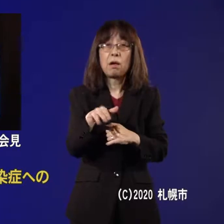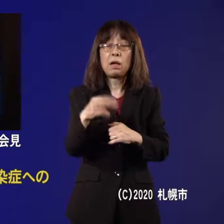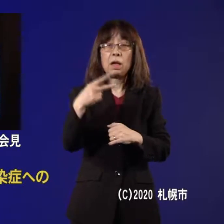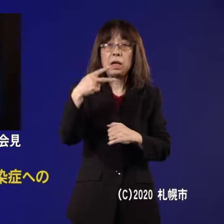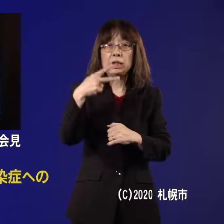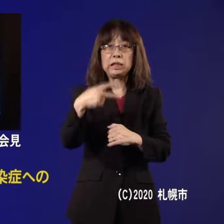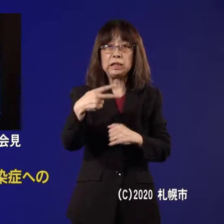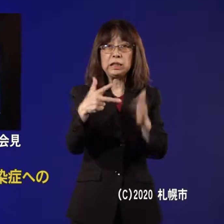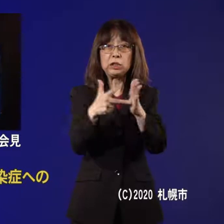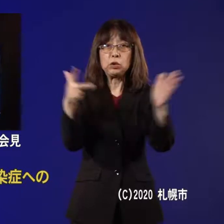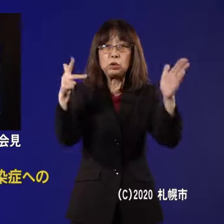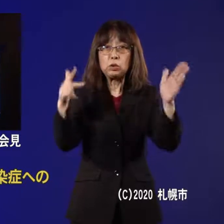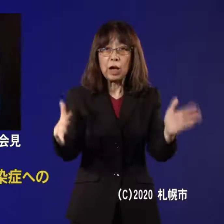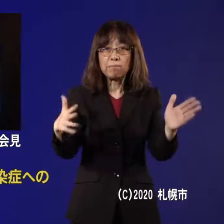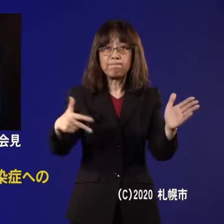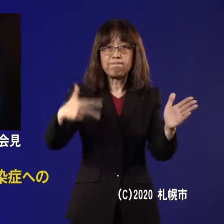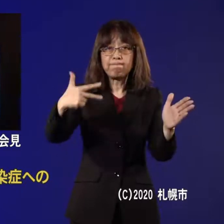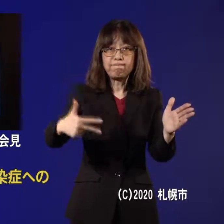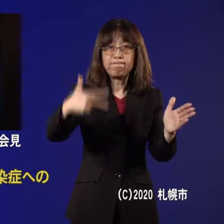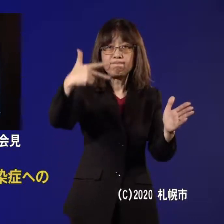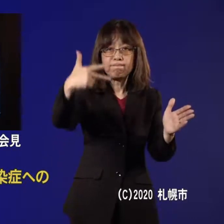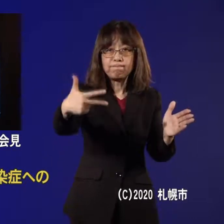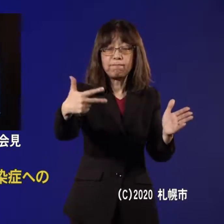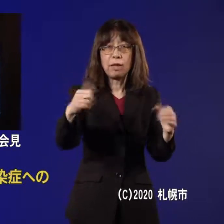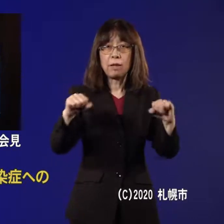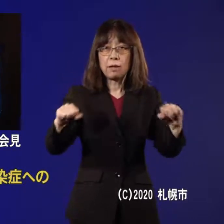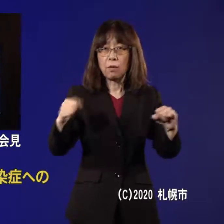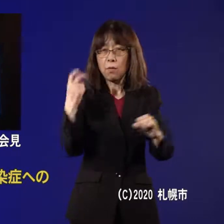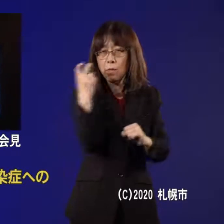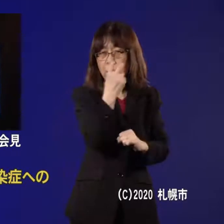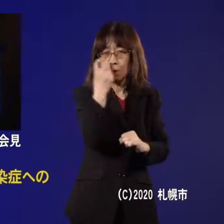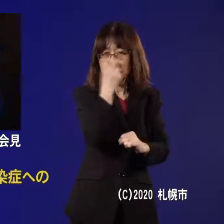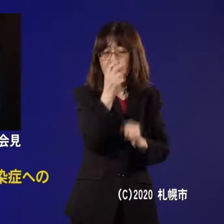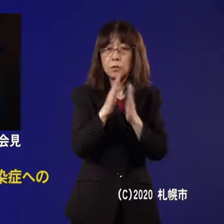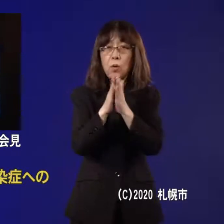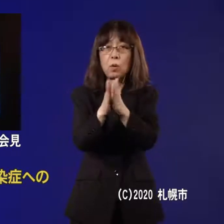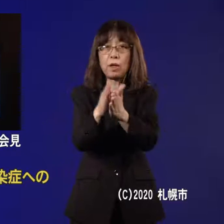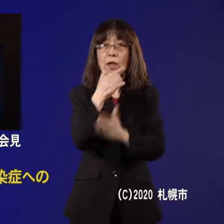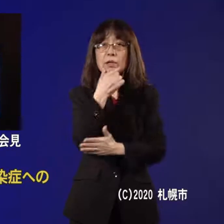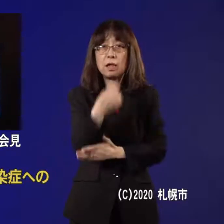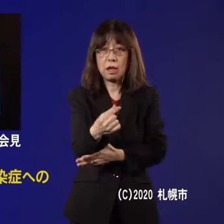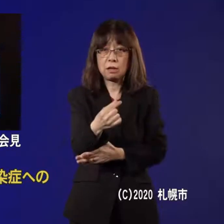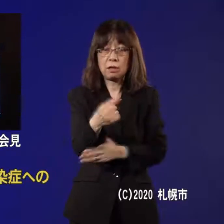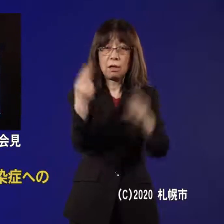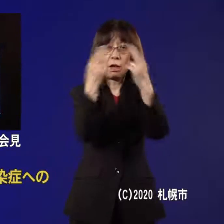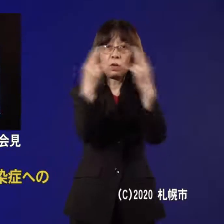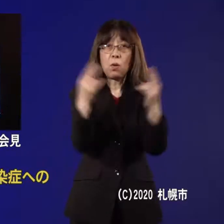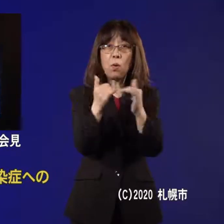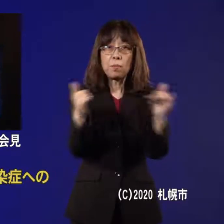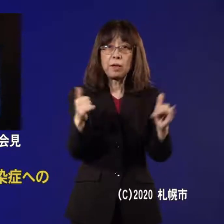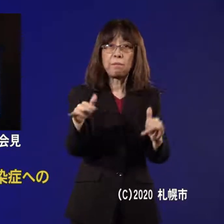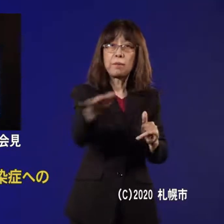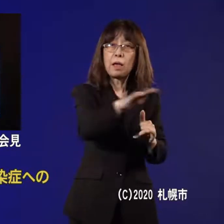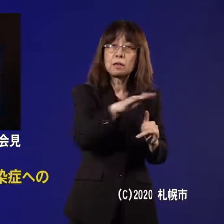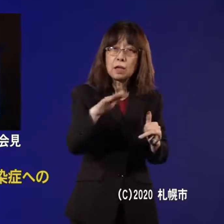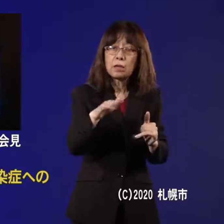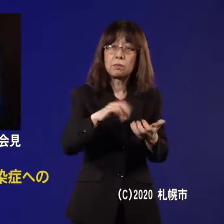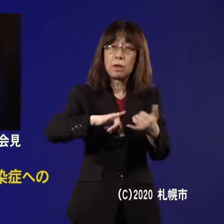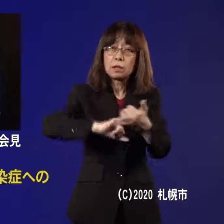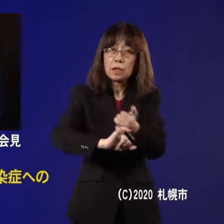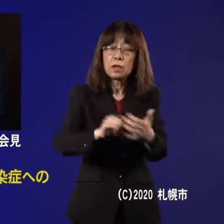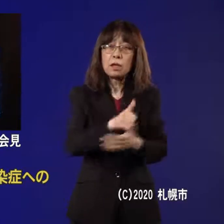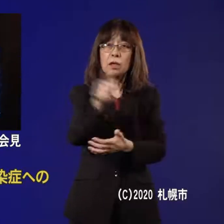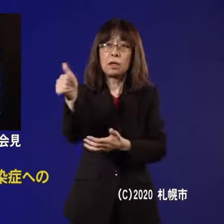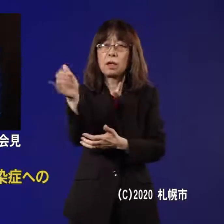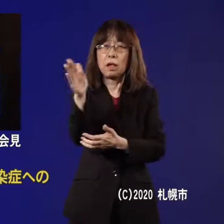察をお願いをしたいということであります。そしてまた道民の皆様にもそういうエリアにはできるだけ行かないでください